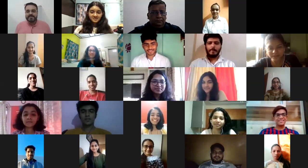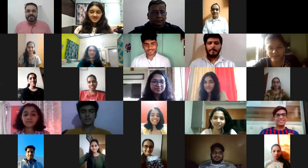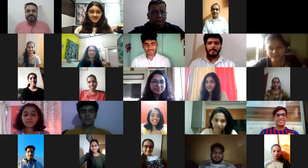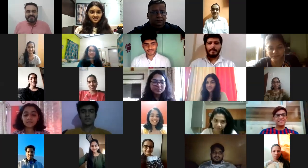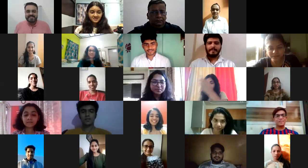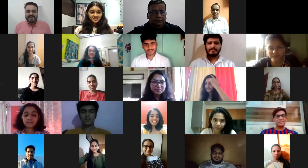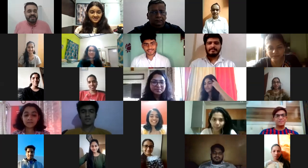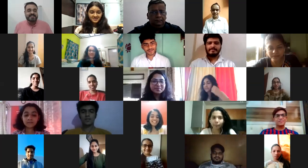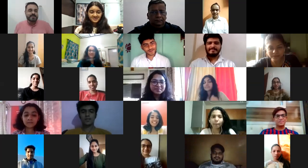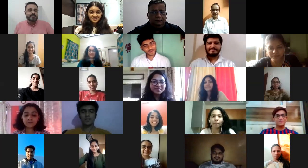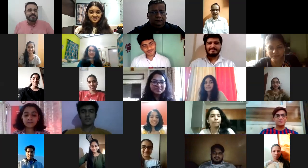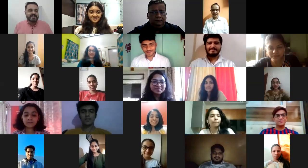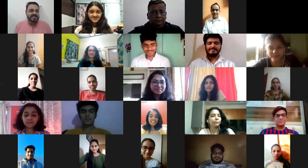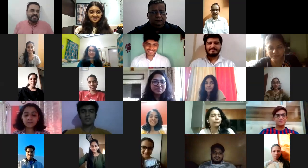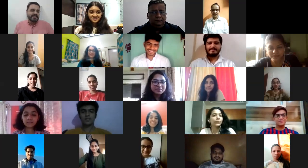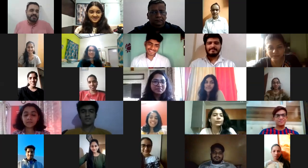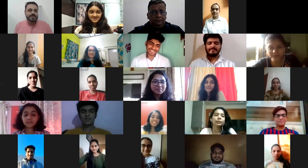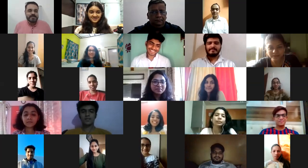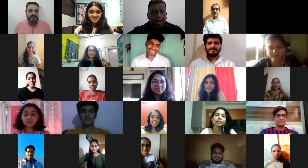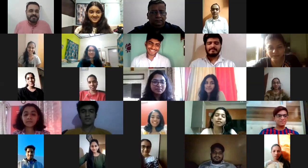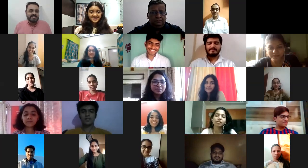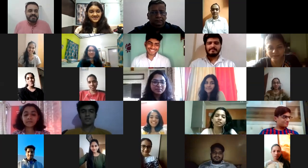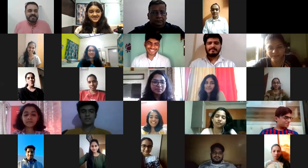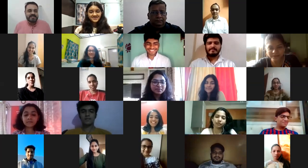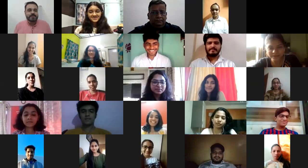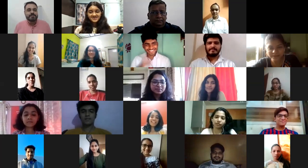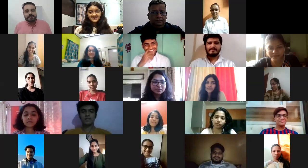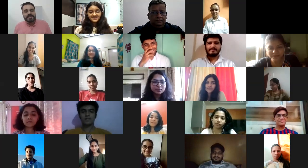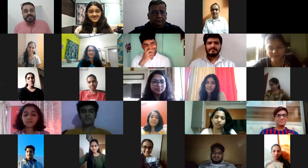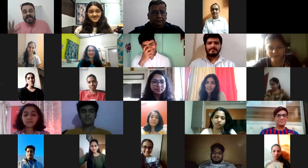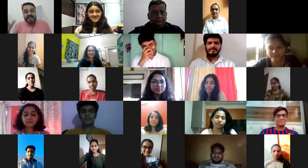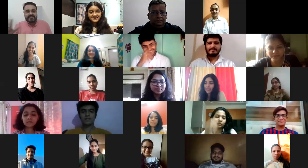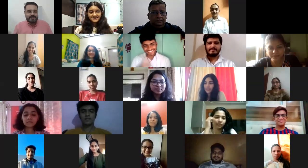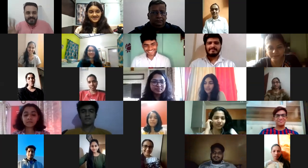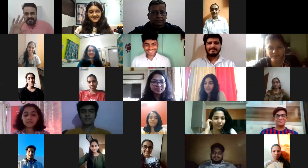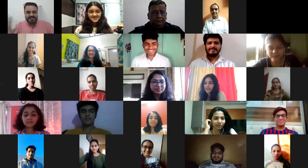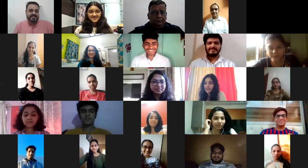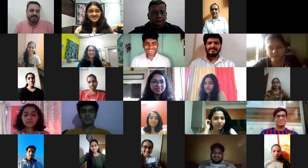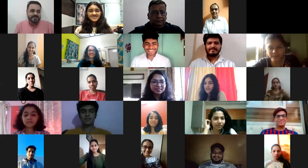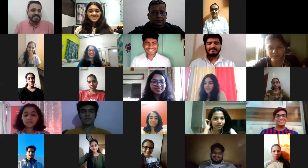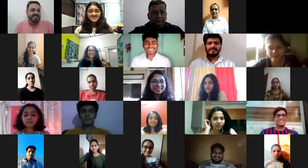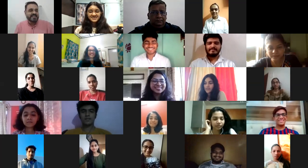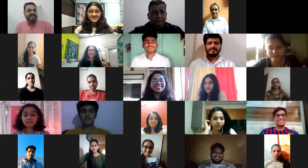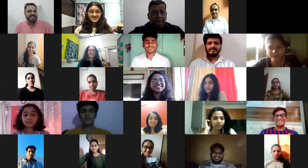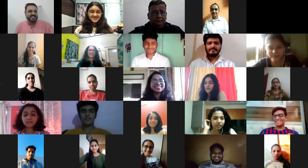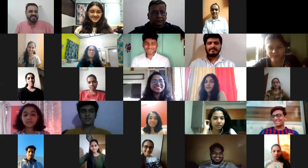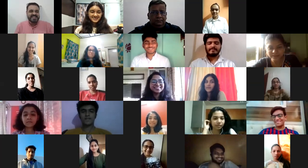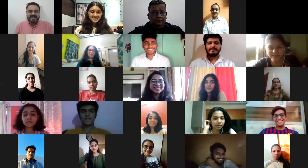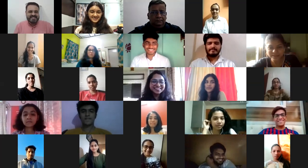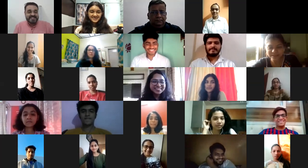you. Okay, unless the rules in your school, college, you know, don't permit कि sign language use नहीं कर सकते आप. Okay. Or